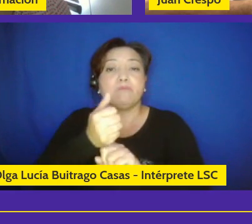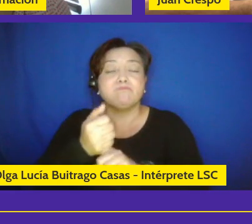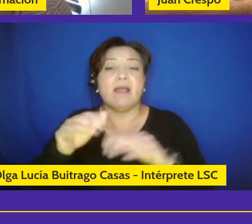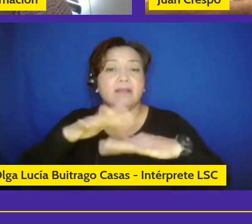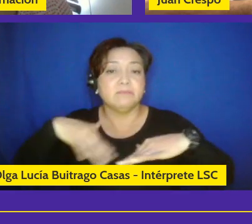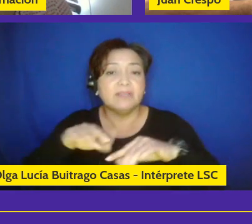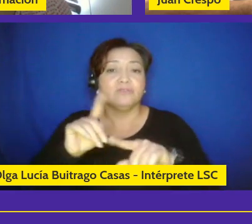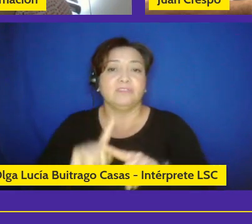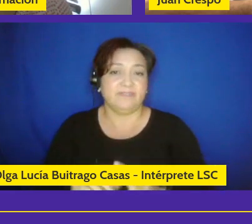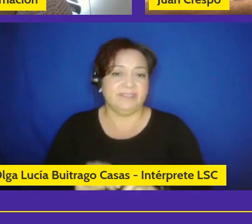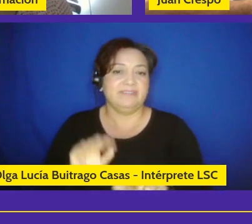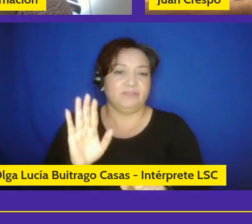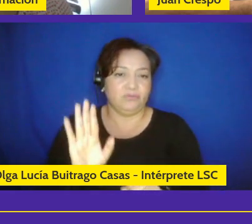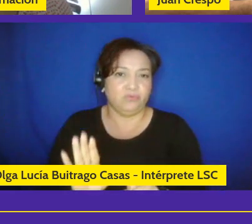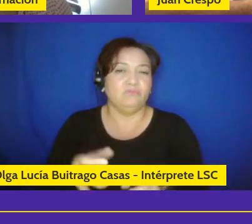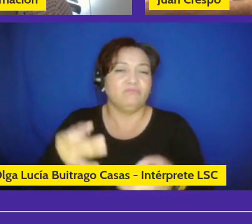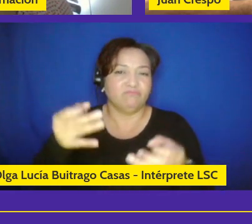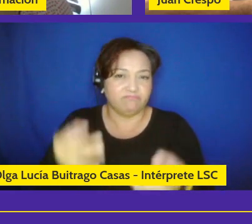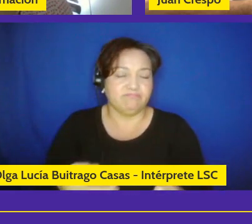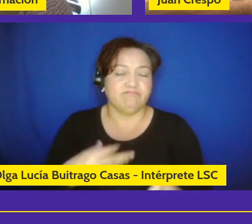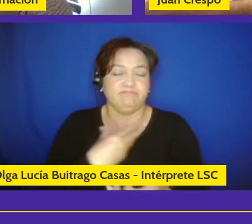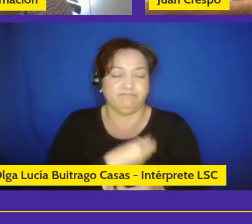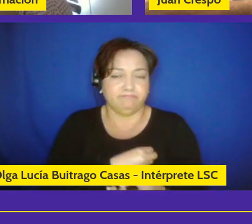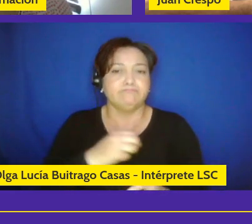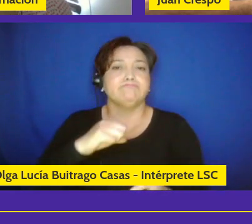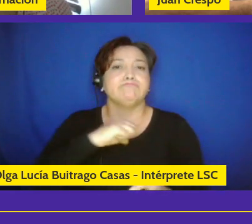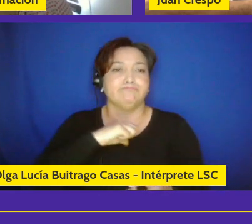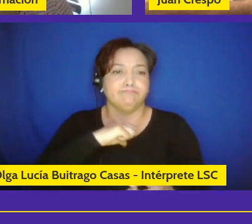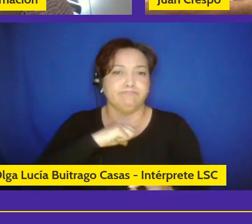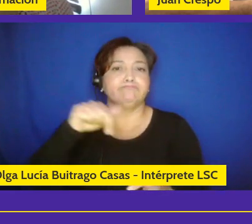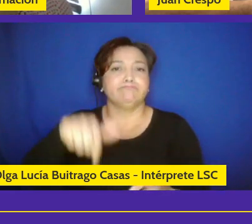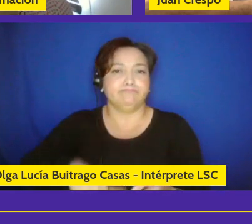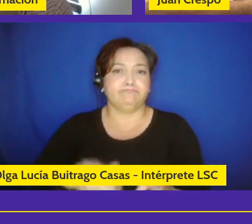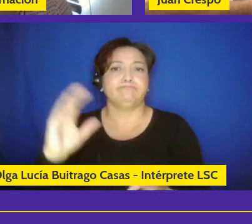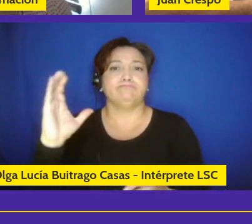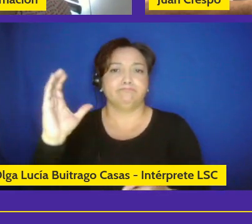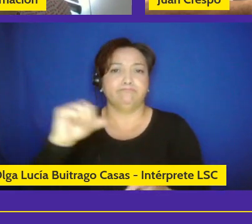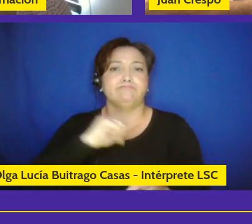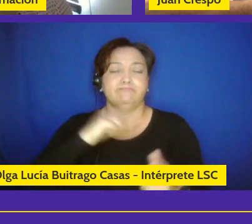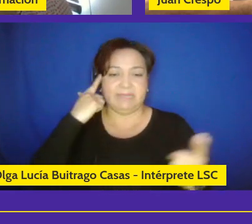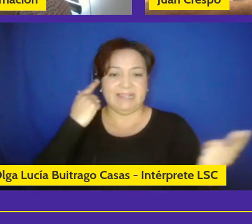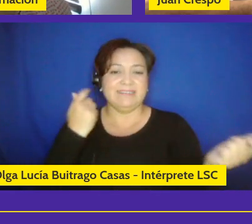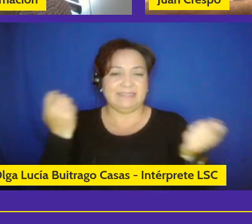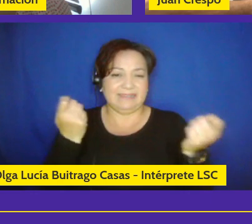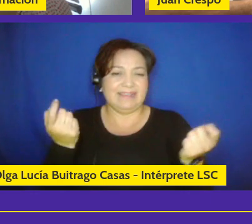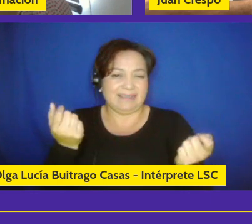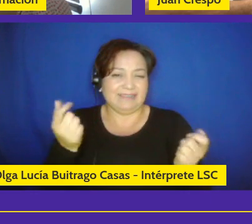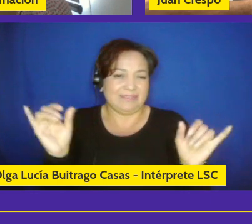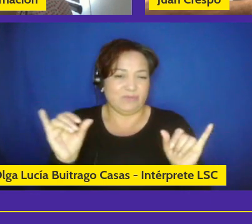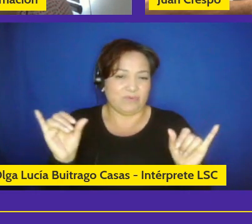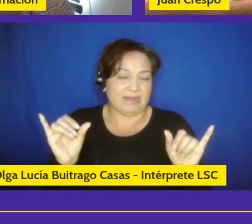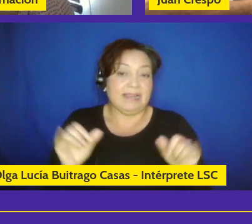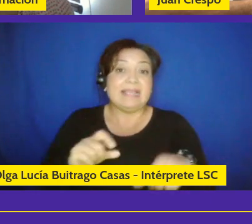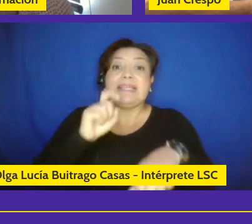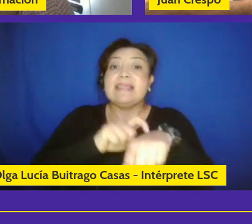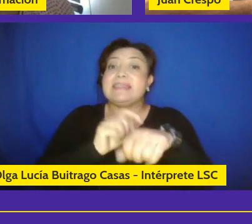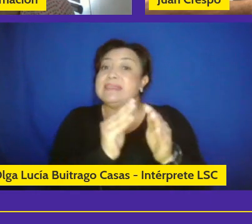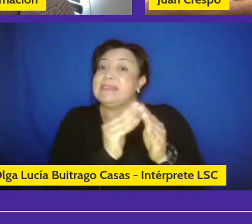porque justamente nosotros tenemos acá en Colombia una estrategia similar, que es la temporada de cine colombiano.